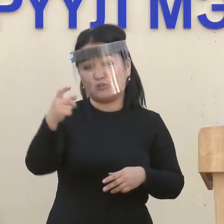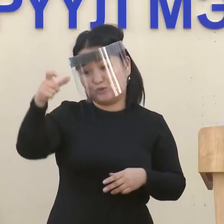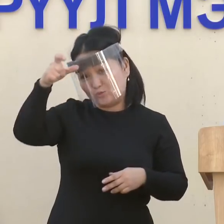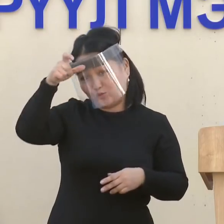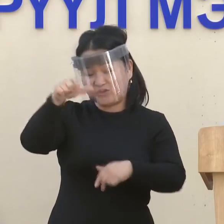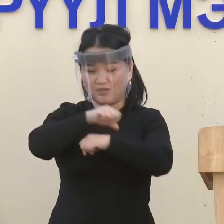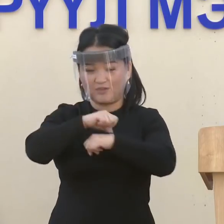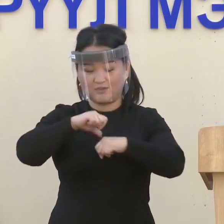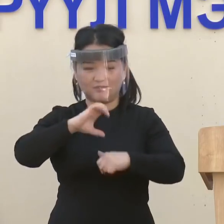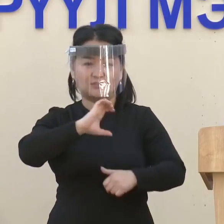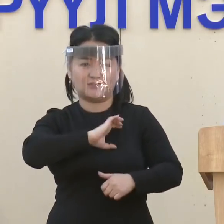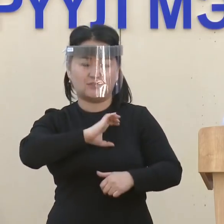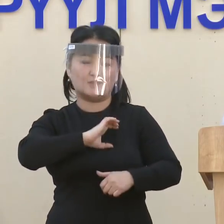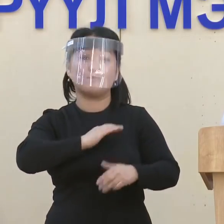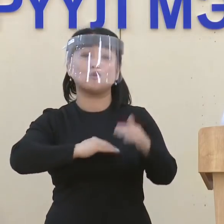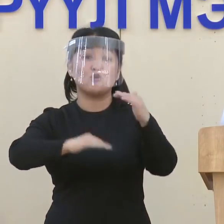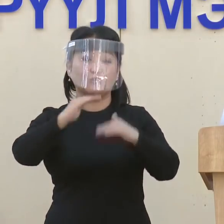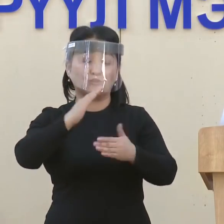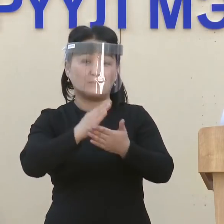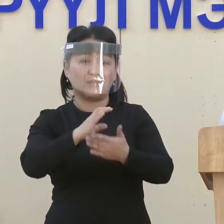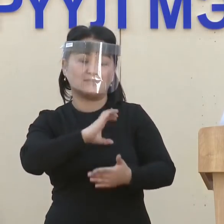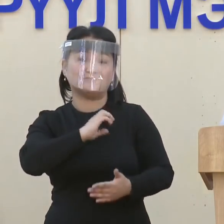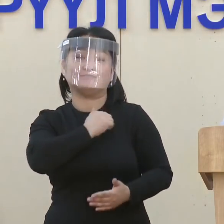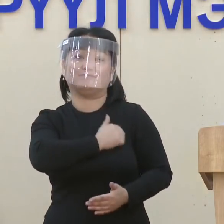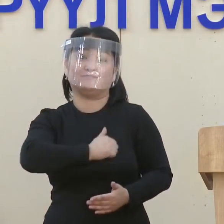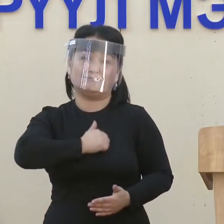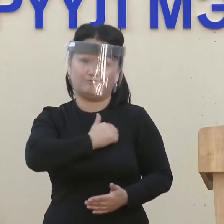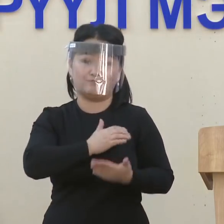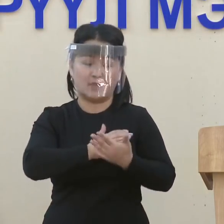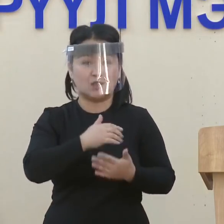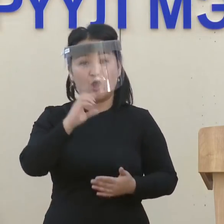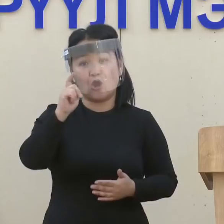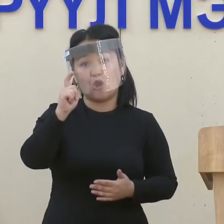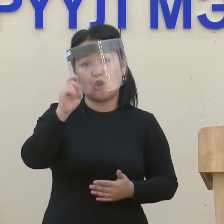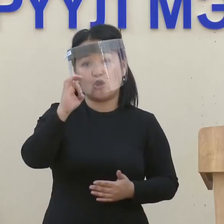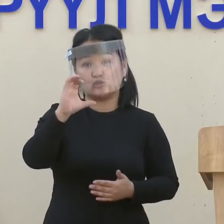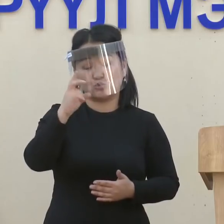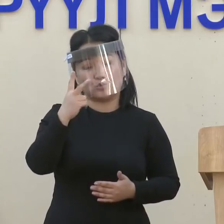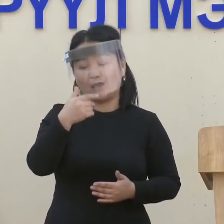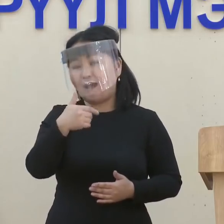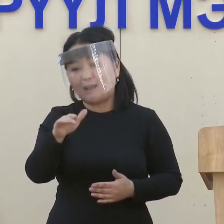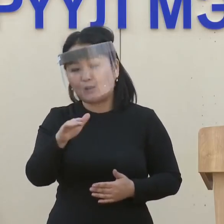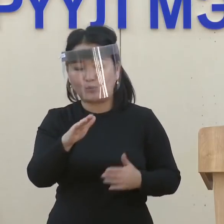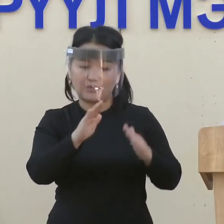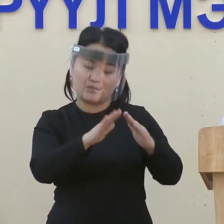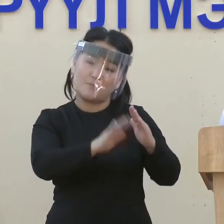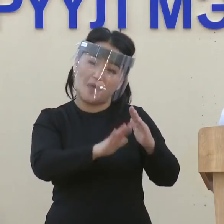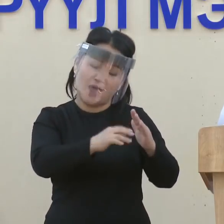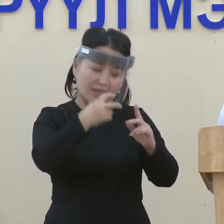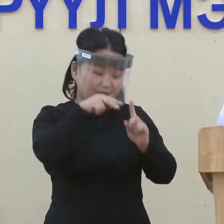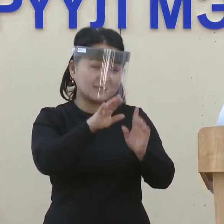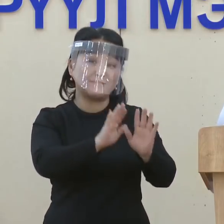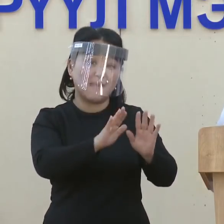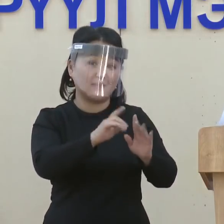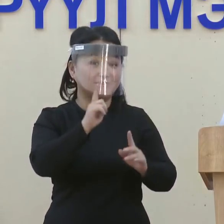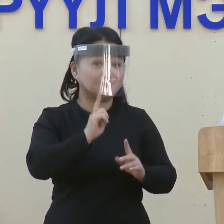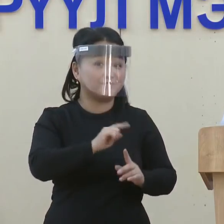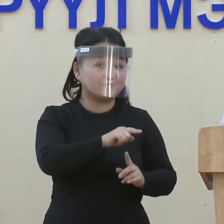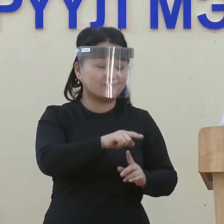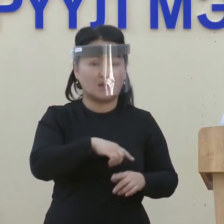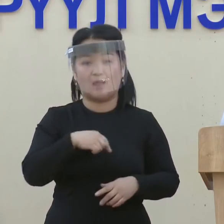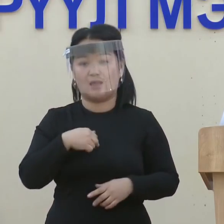А тэгэд гол нь эндээ үргэлжлэн хянагдсан. Би бас өчигдөр Франц иргэний тухай мэдээ өгсөн. Франц иргэн